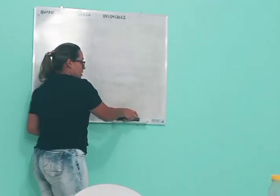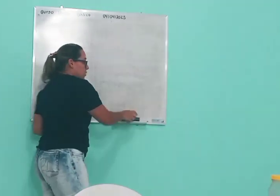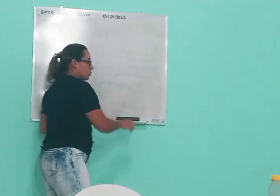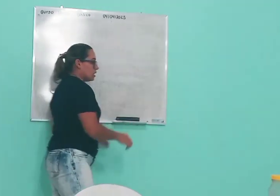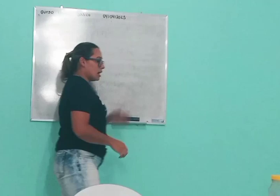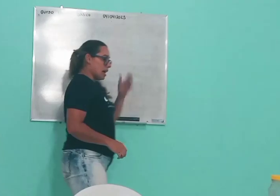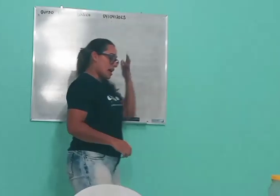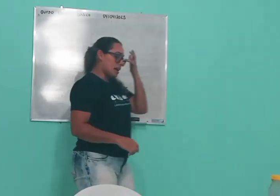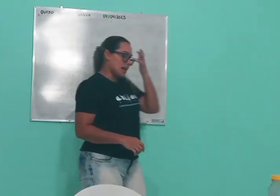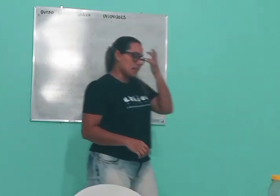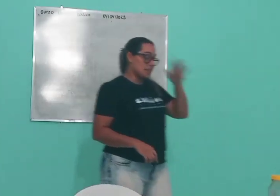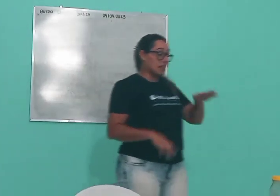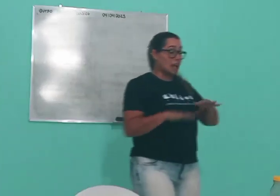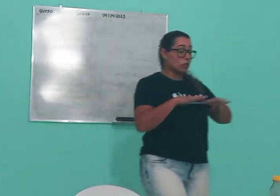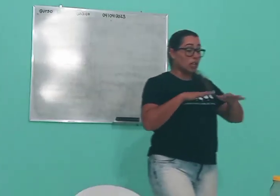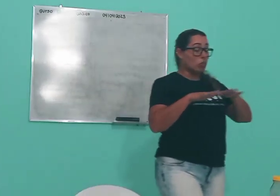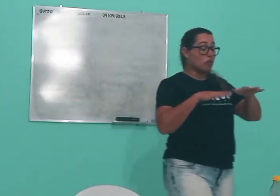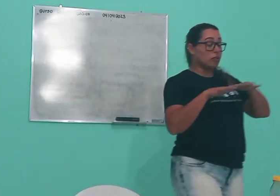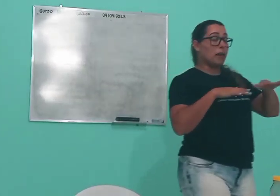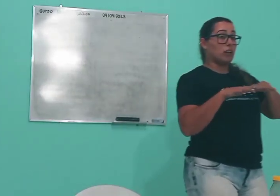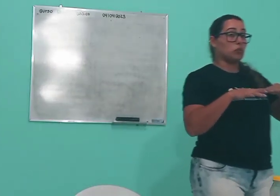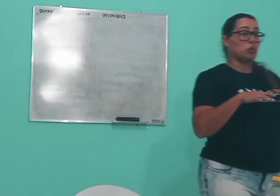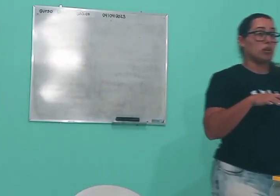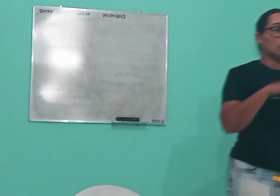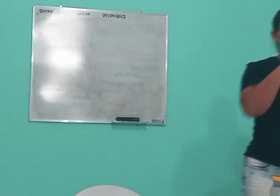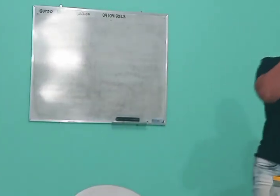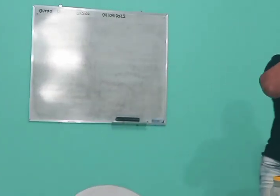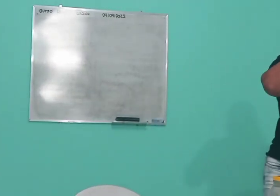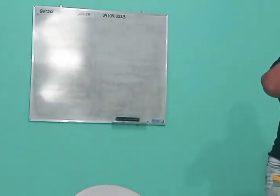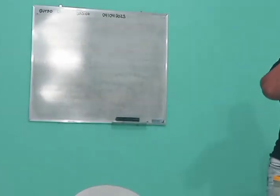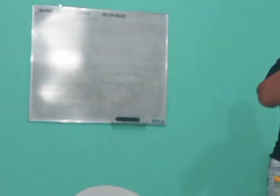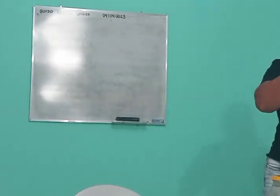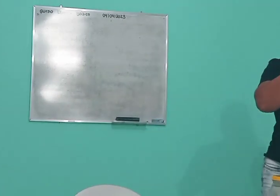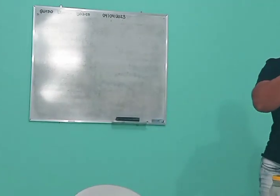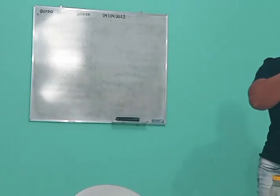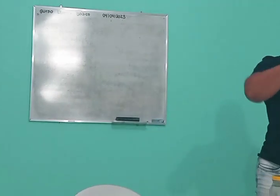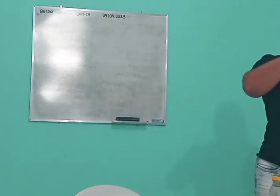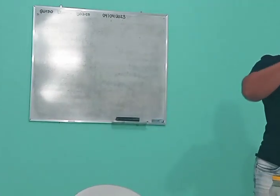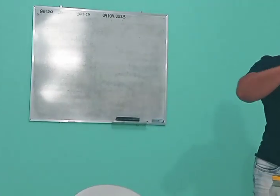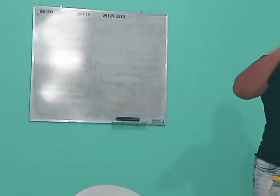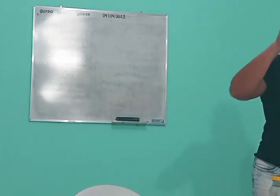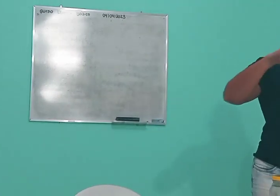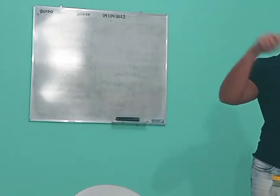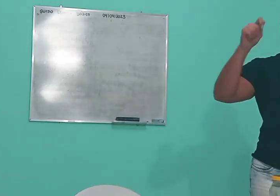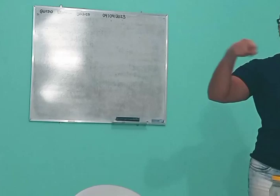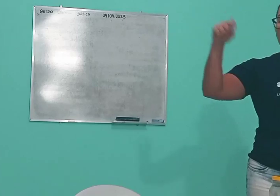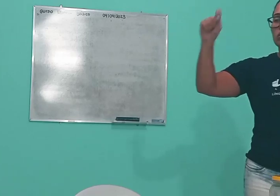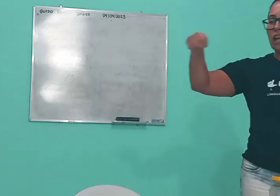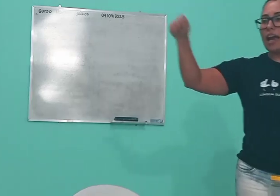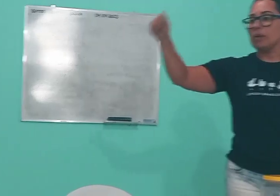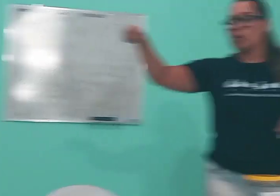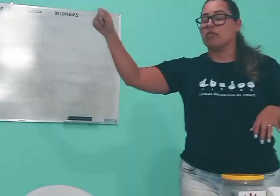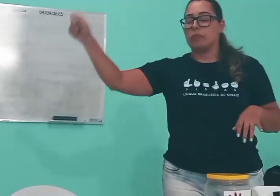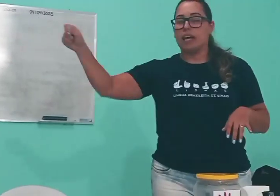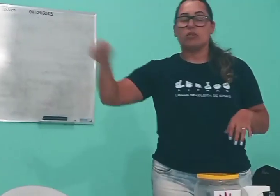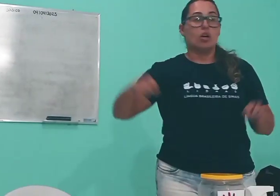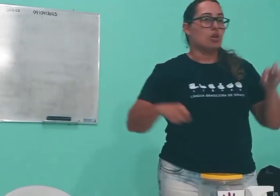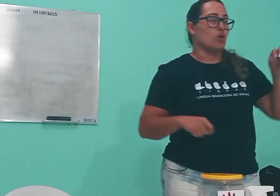exemplo, esse sinal tem movimento. Para você não precisar escrever lá, esse sinal tem movimento, só